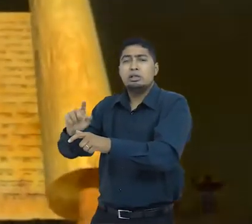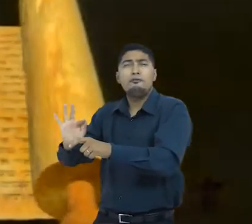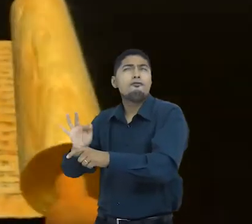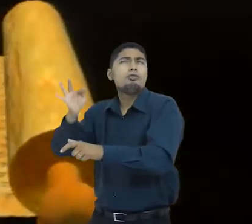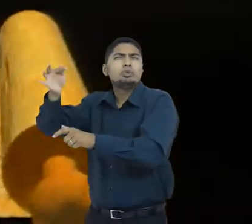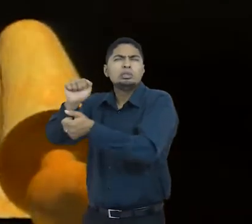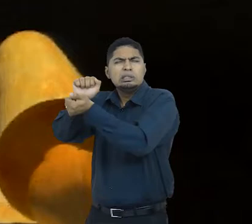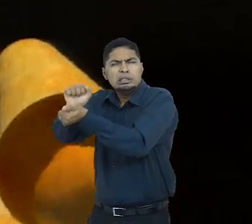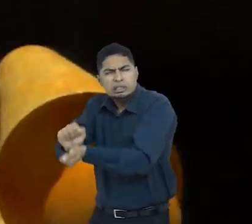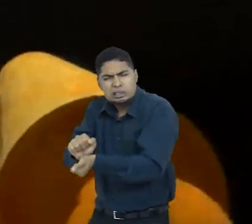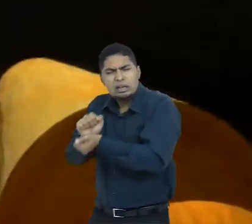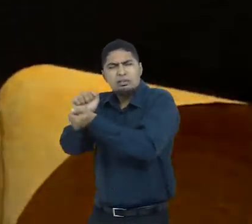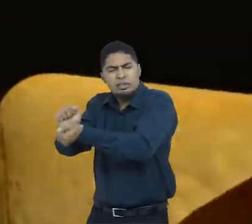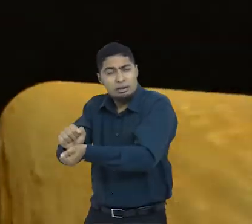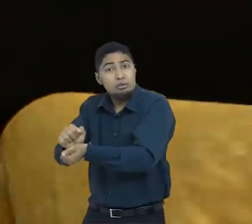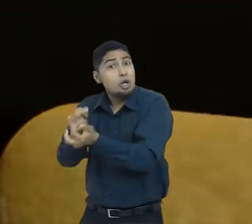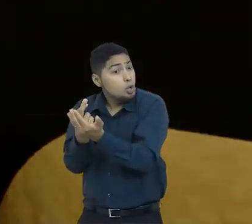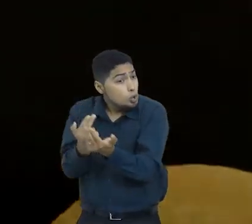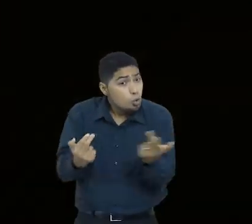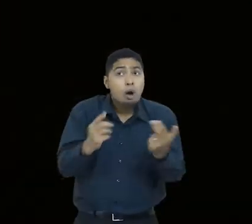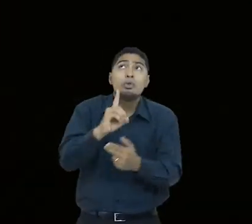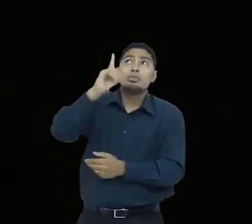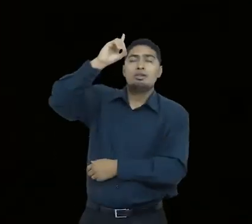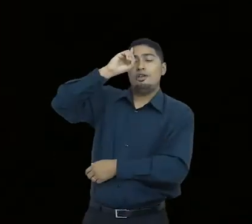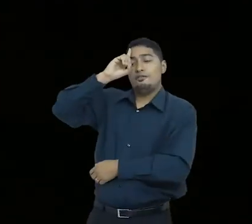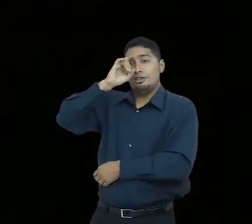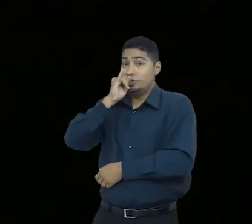escravizados, exatamente como Deus havia dito a Abraão.